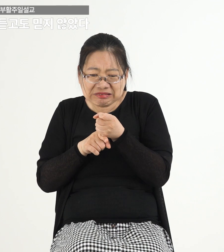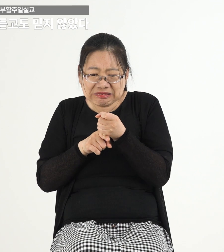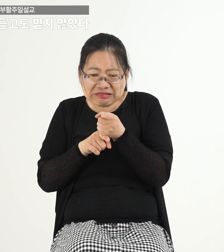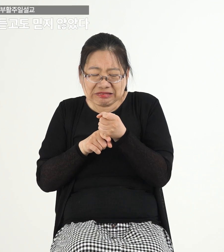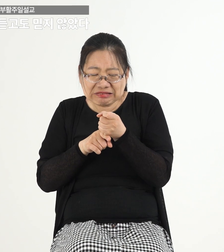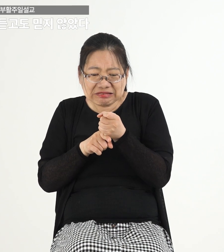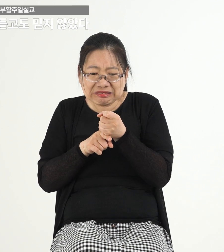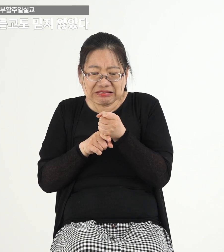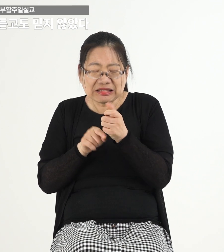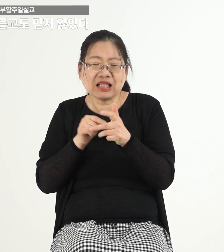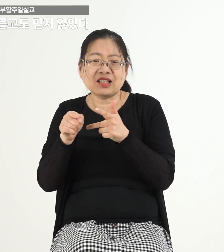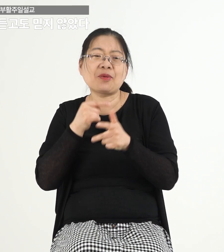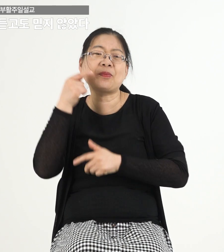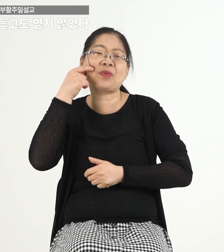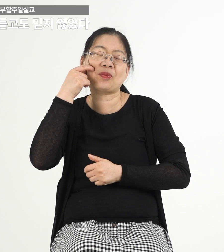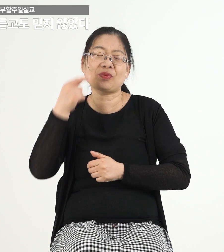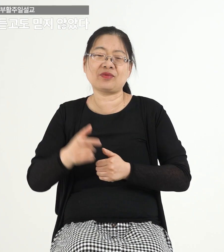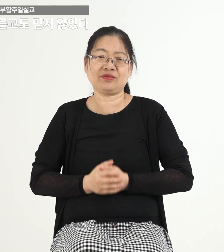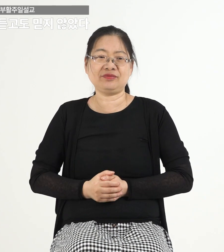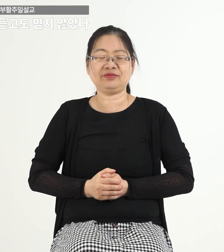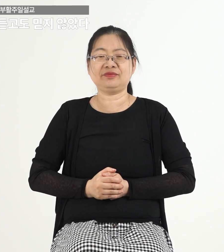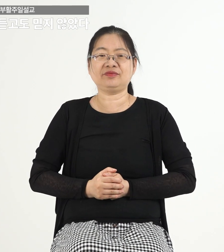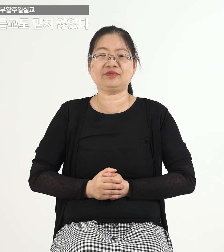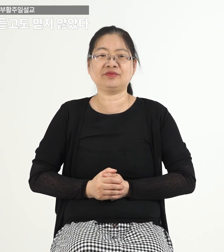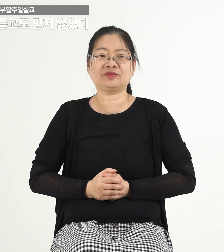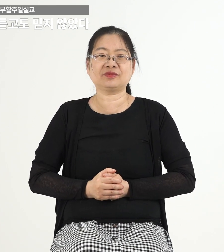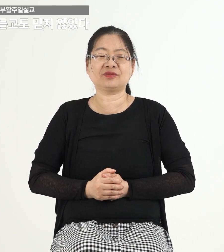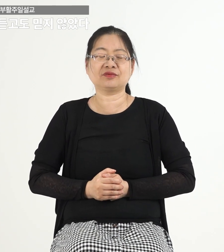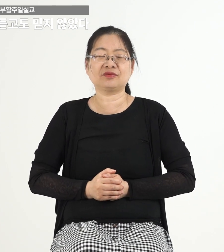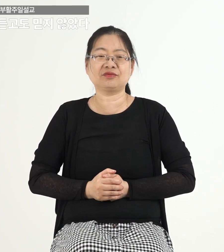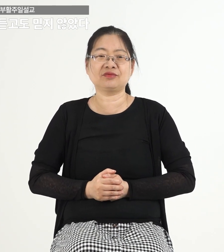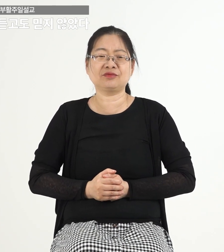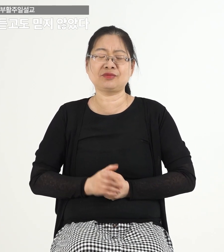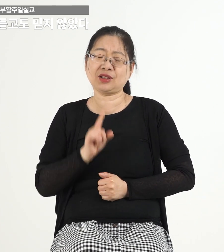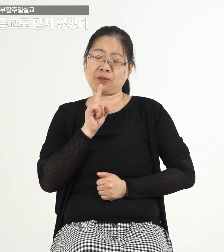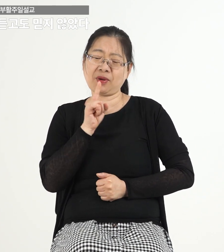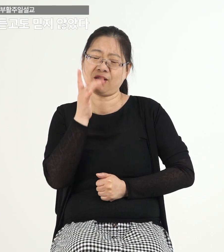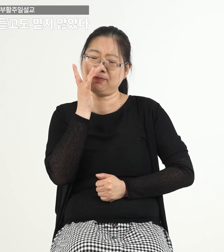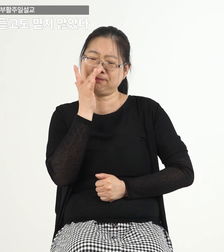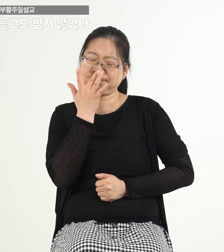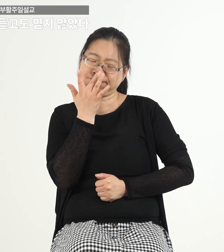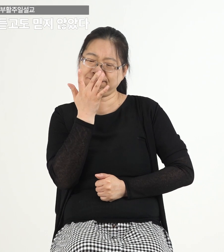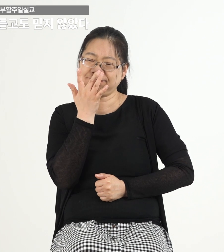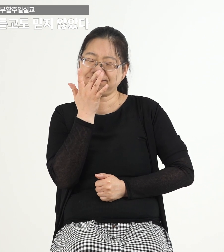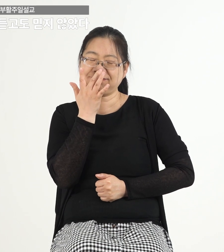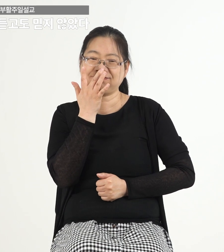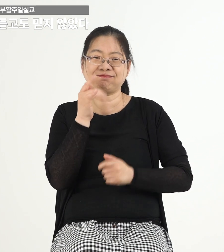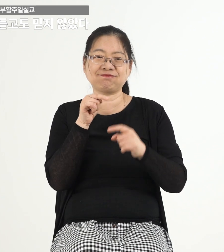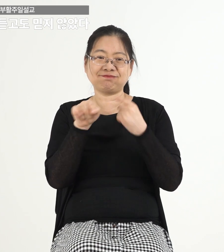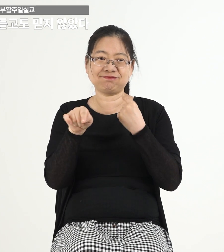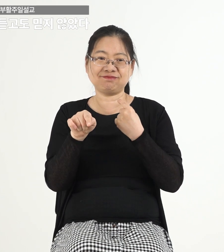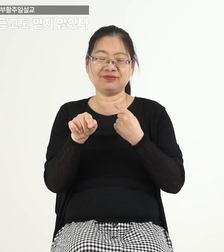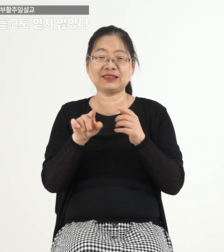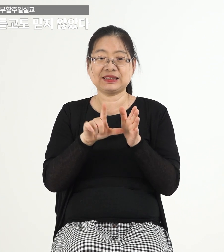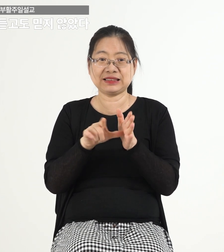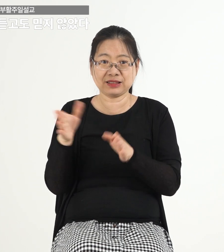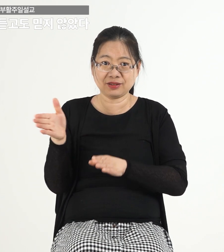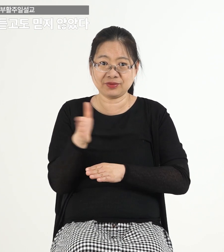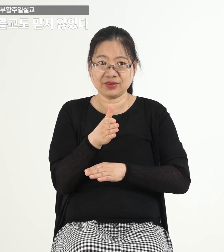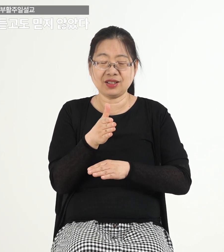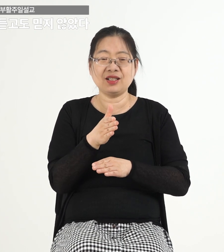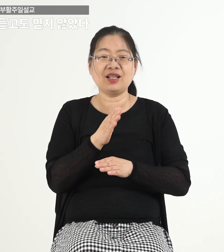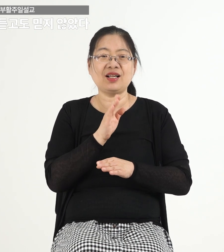내려갔어요? 못 내려갔어요? 깨닫지 못했어요. 이게 뭔 말이지? 못 알아들었어요.